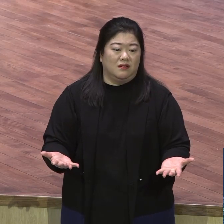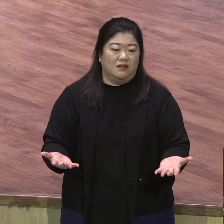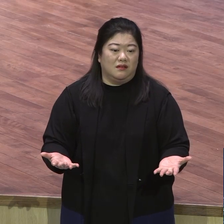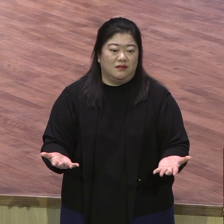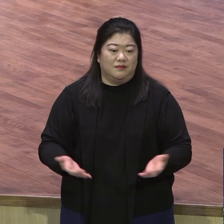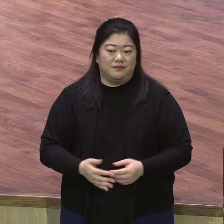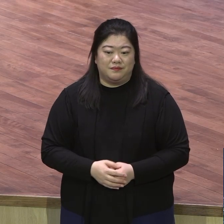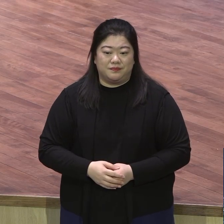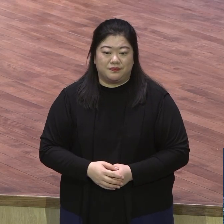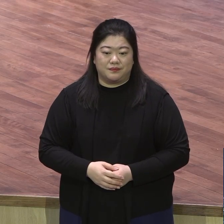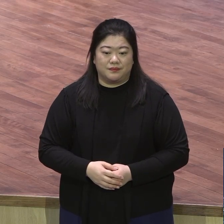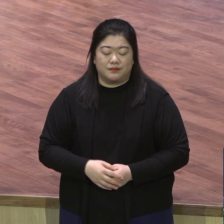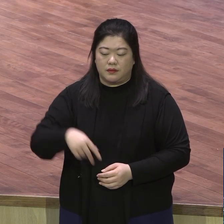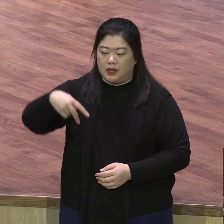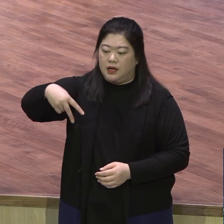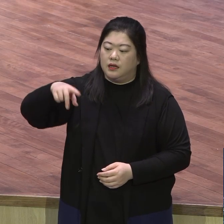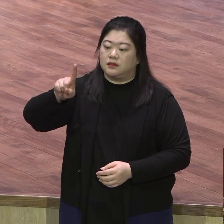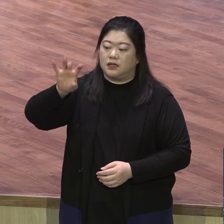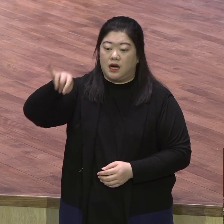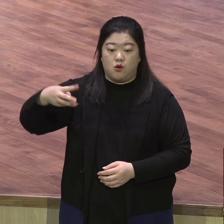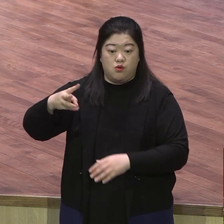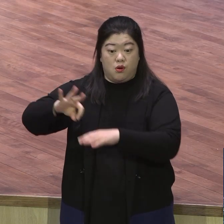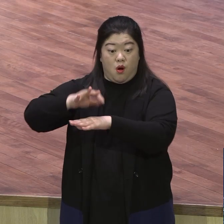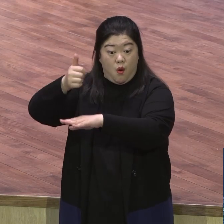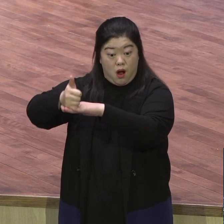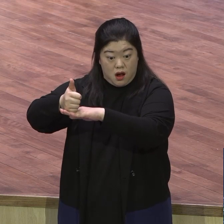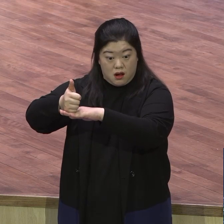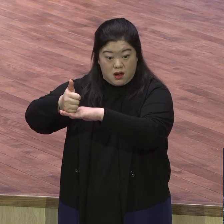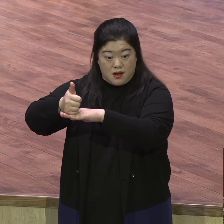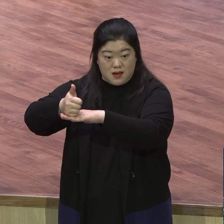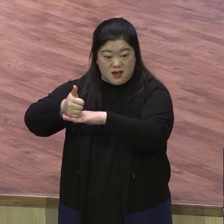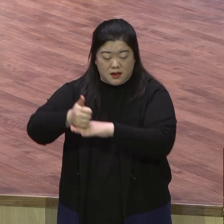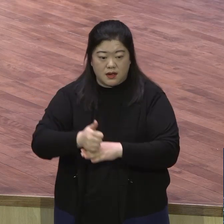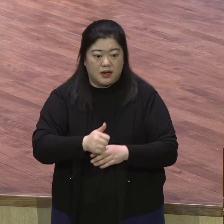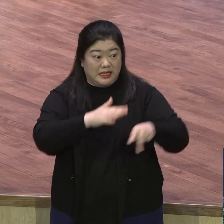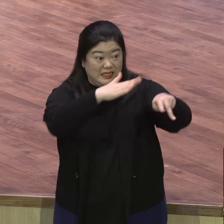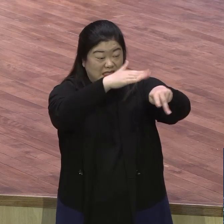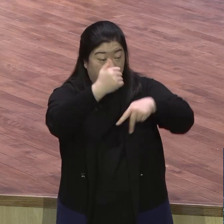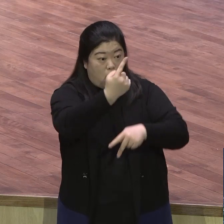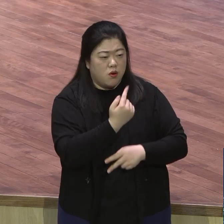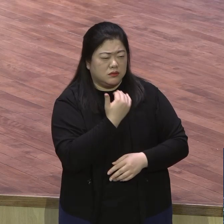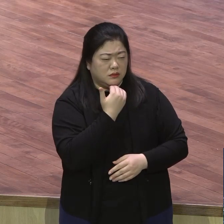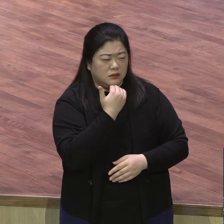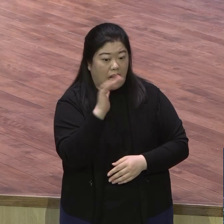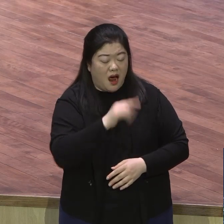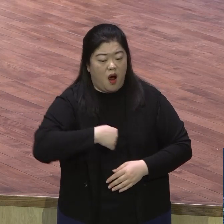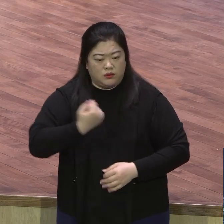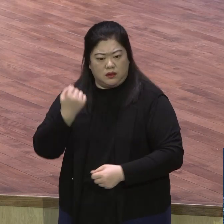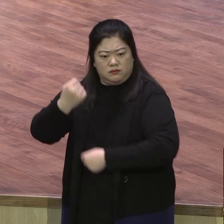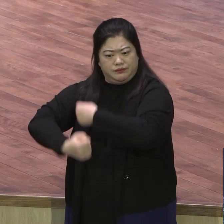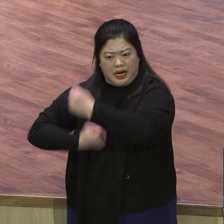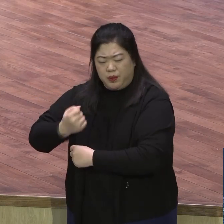사울이요. 그 한 분 예배 잘못했다가 후손도 다 망했다니까요. 사울왕의 후손들 다